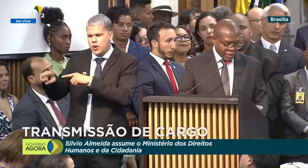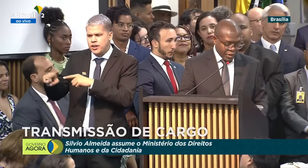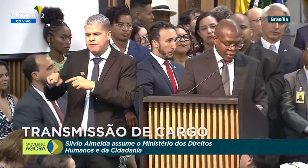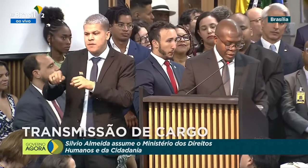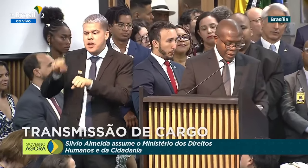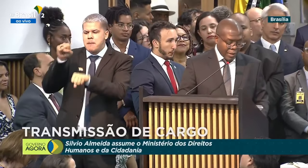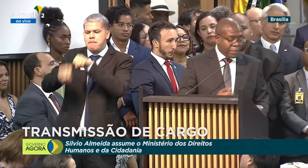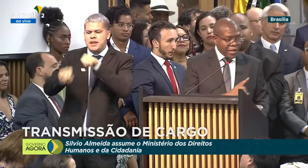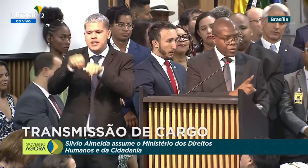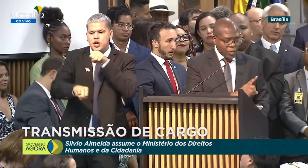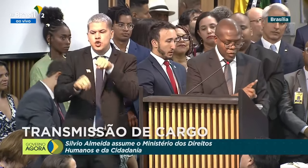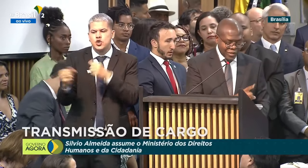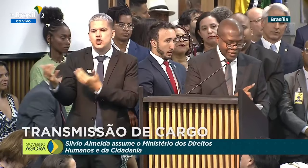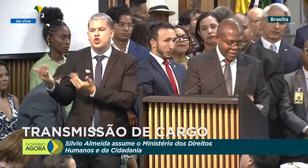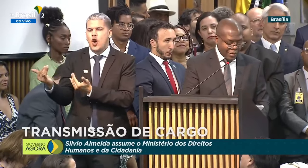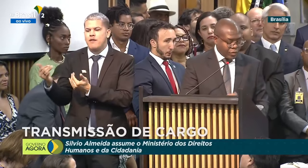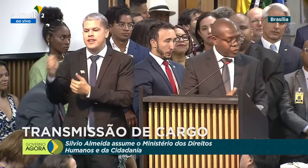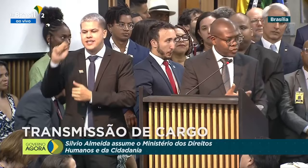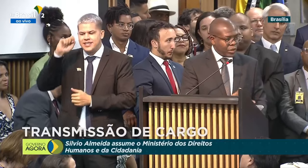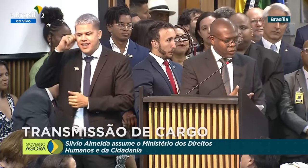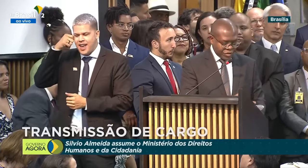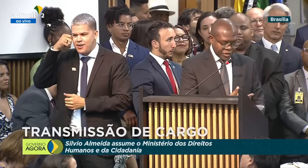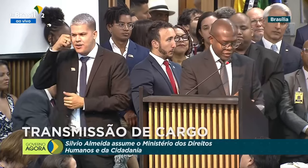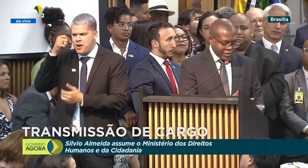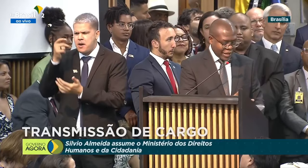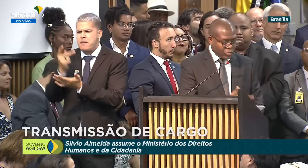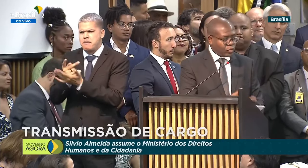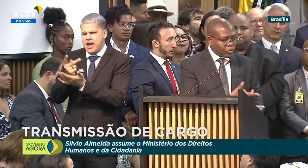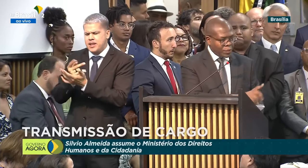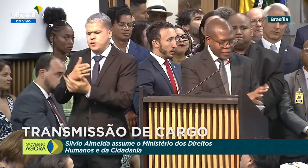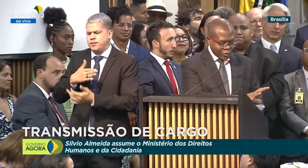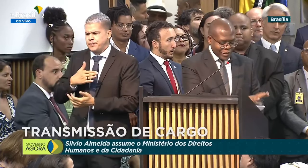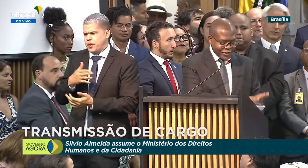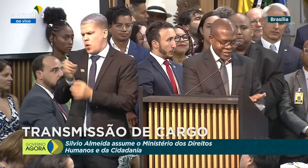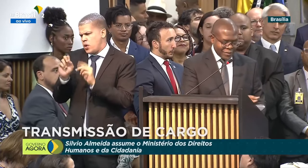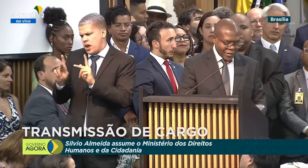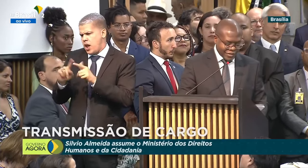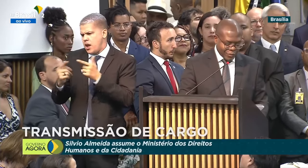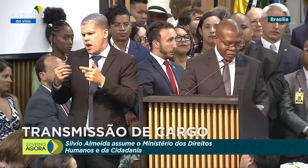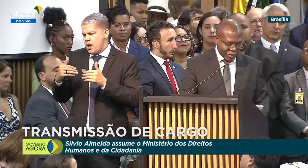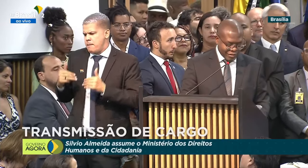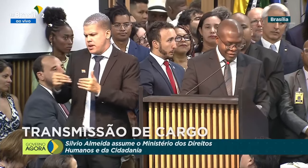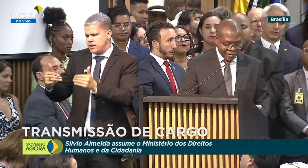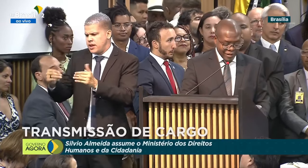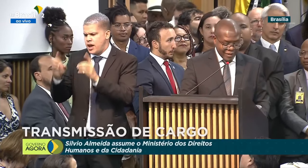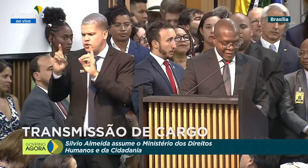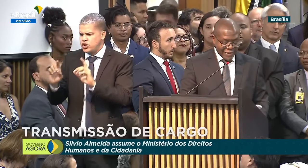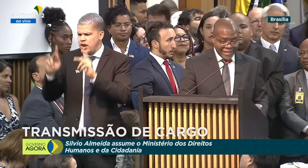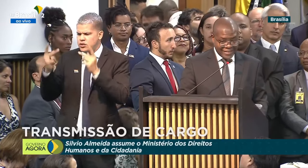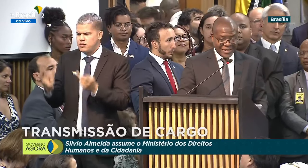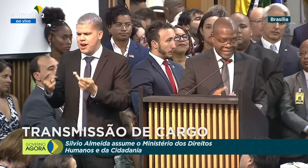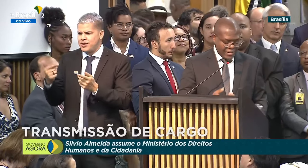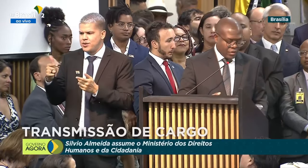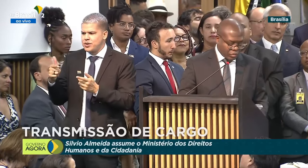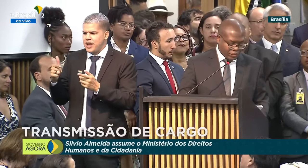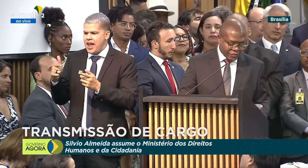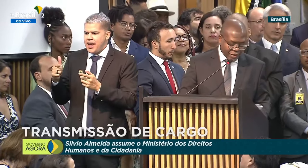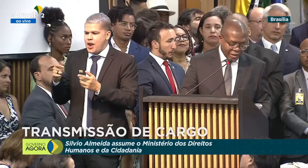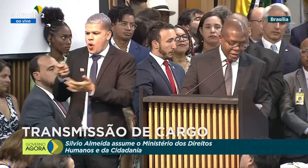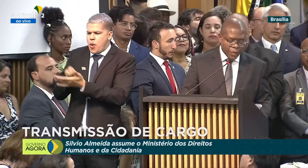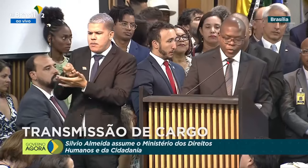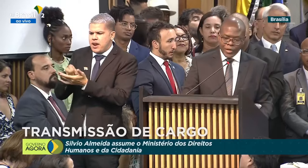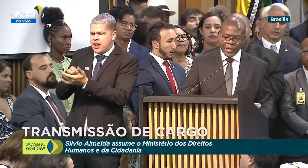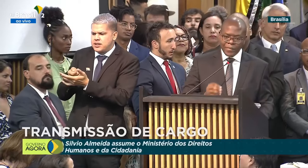negros mesmo que meu ministério não possua hoje a estrutura para executar diretamente essas políticas nesse sentido